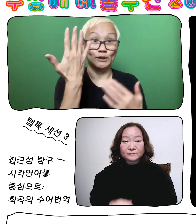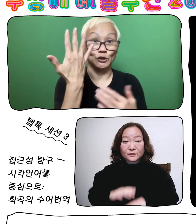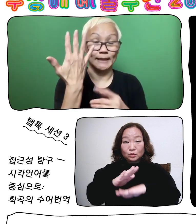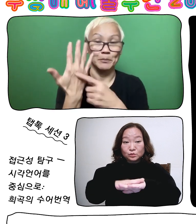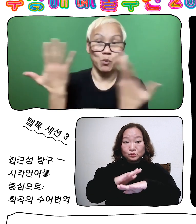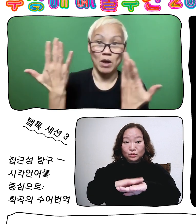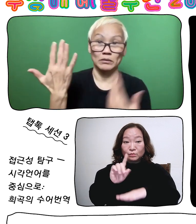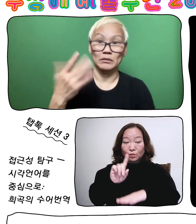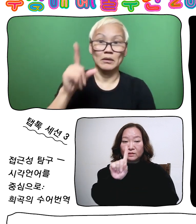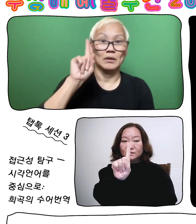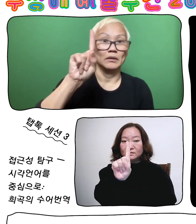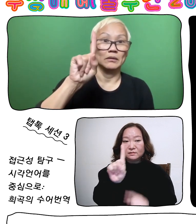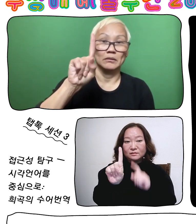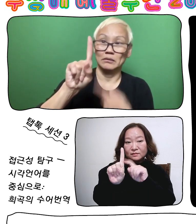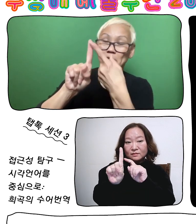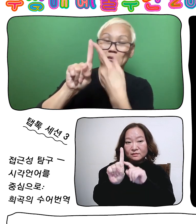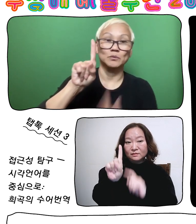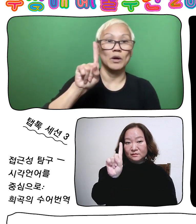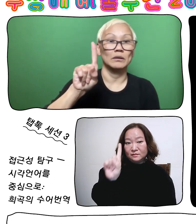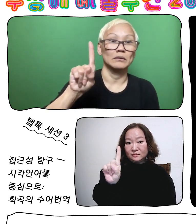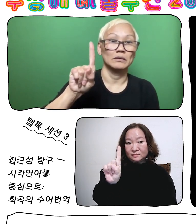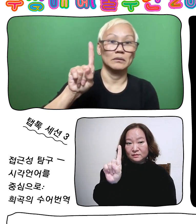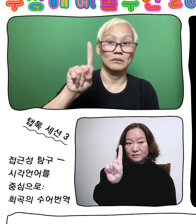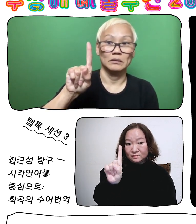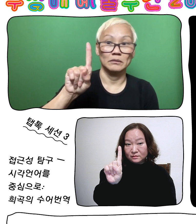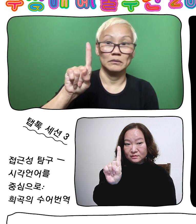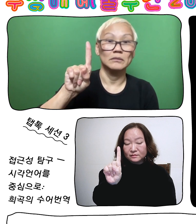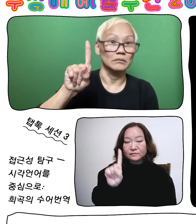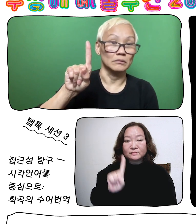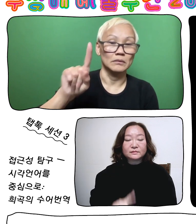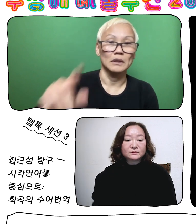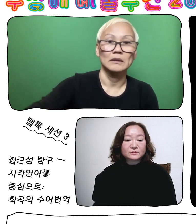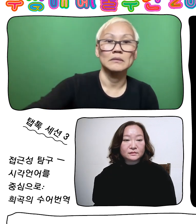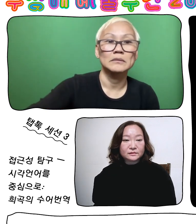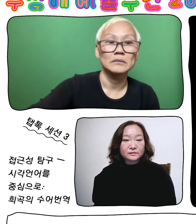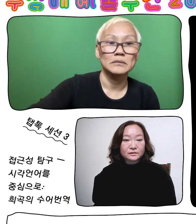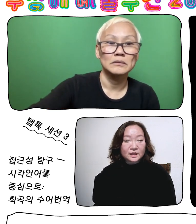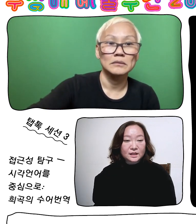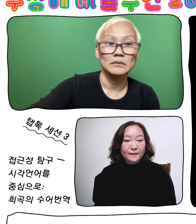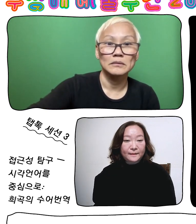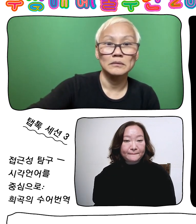손 모양은 이렇게 검지를 세웁니다.